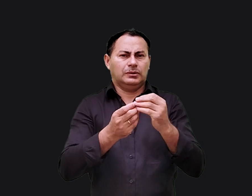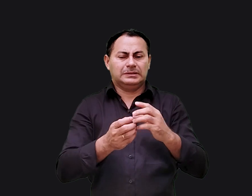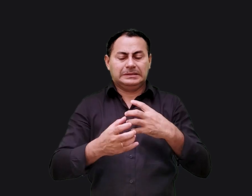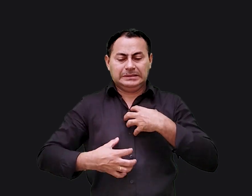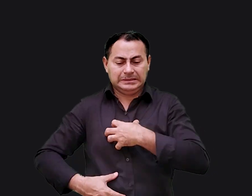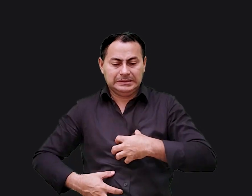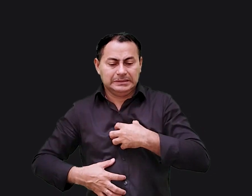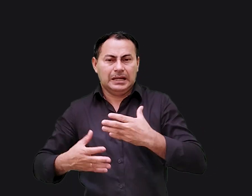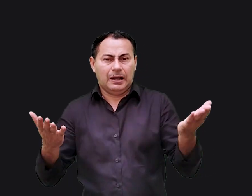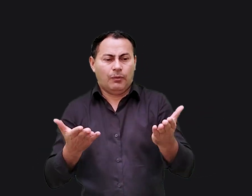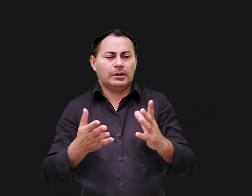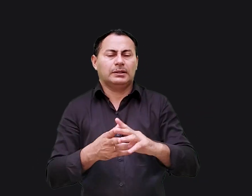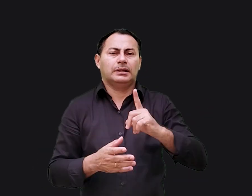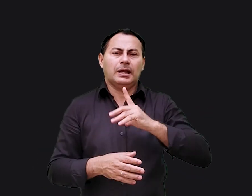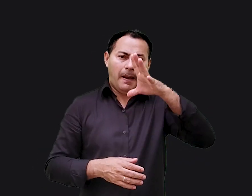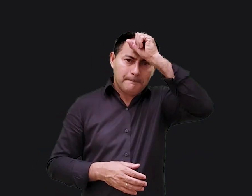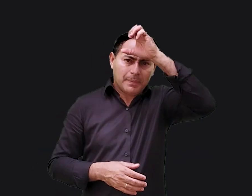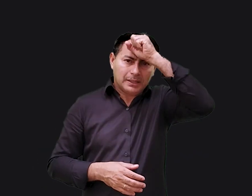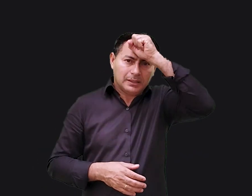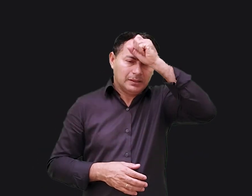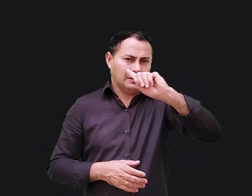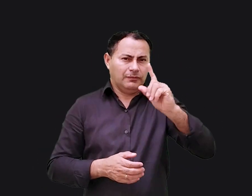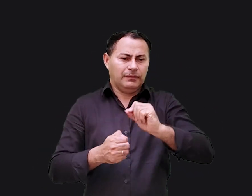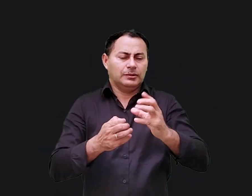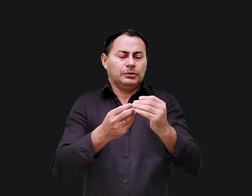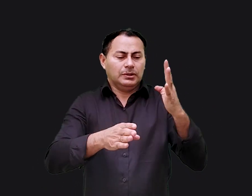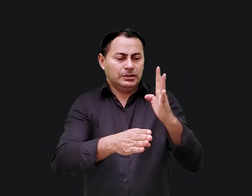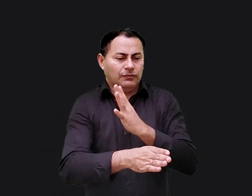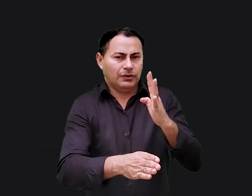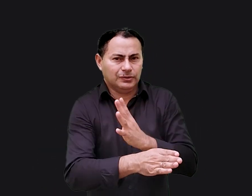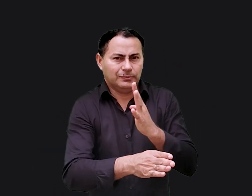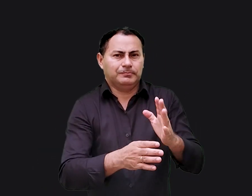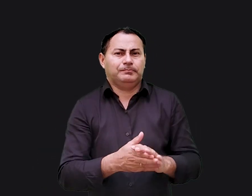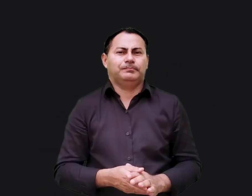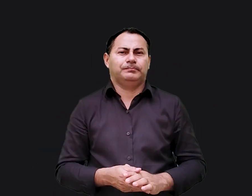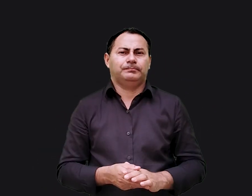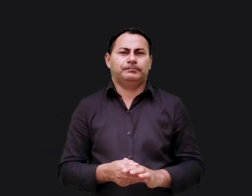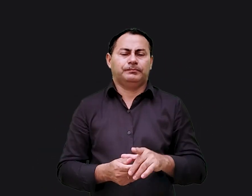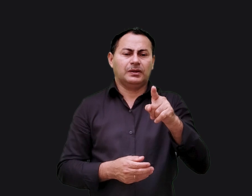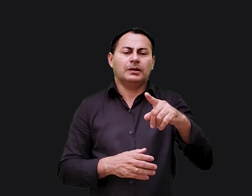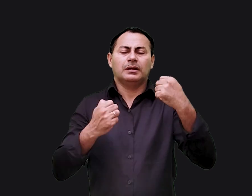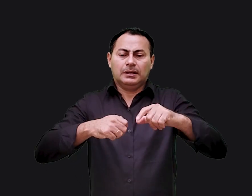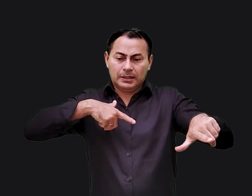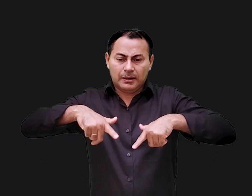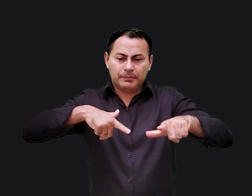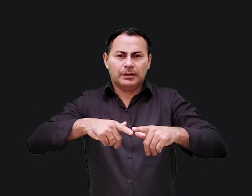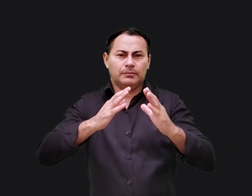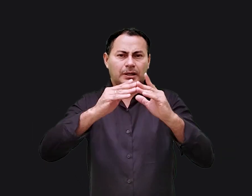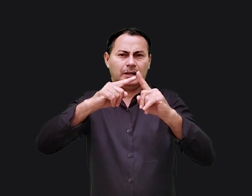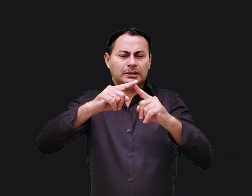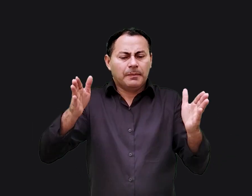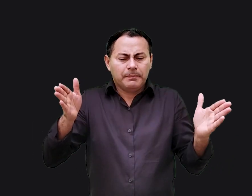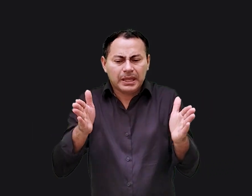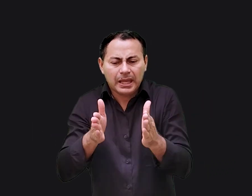por muito estresse agora e terá que aprender a não fazer muito esforço. Você tem que trabalhar em uma igreja